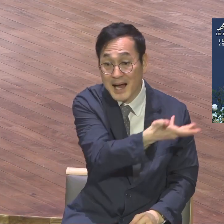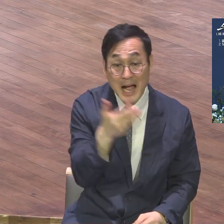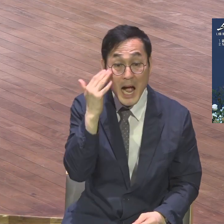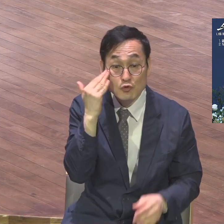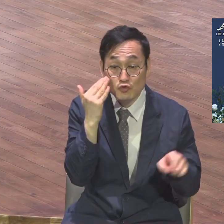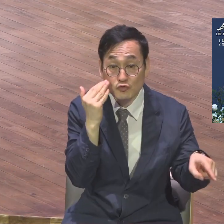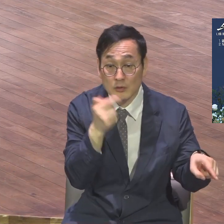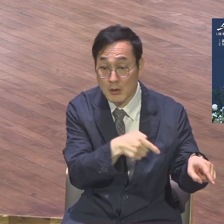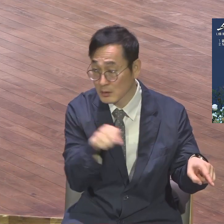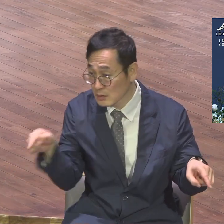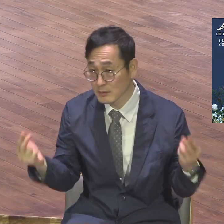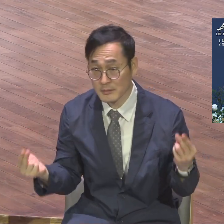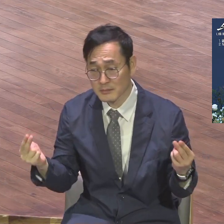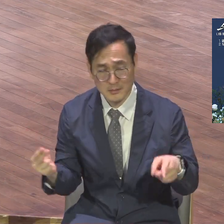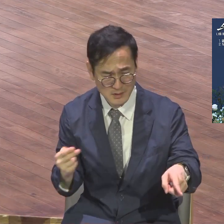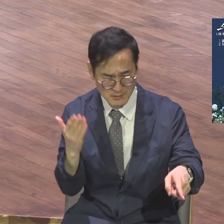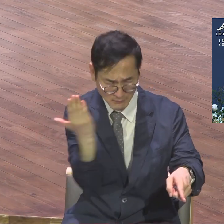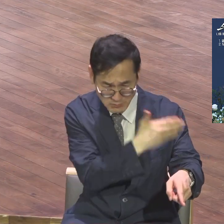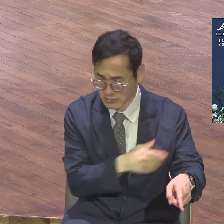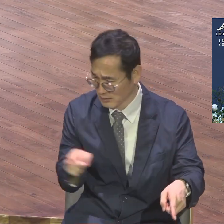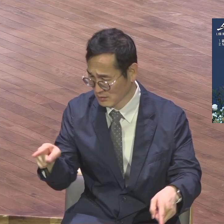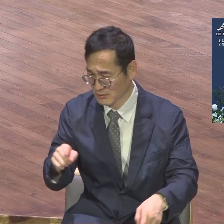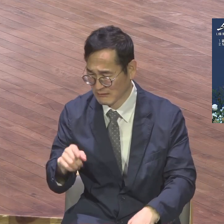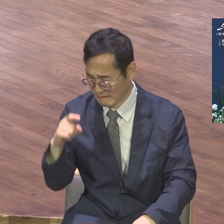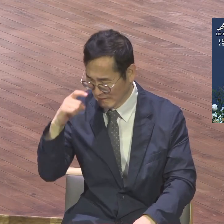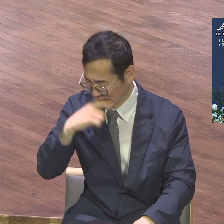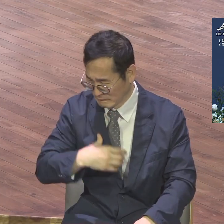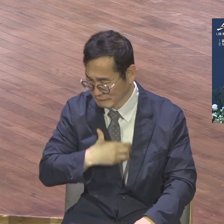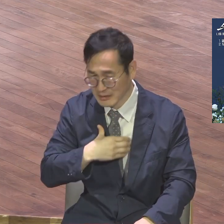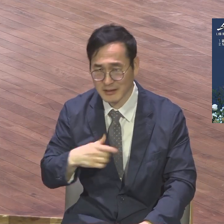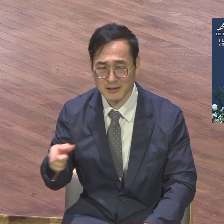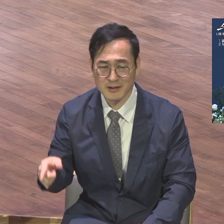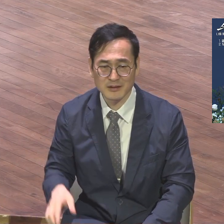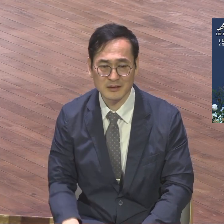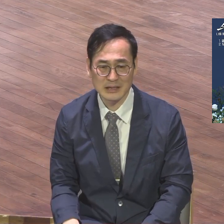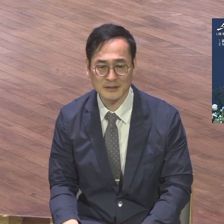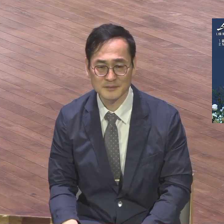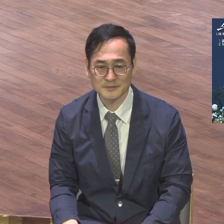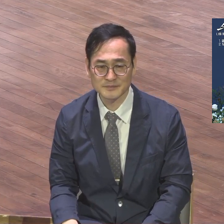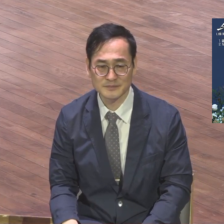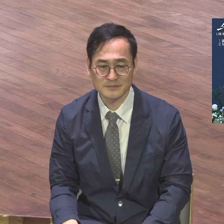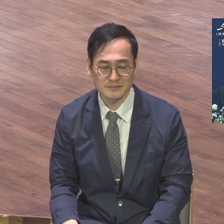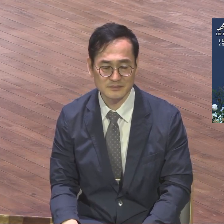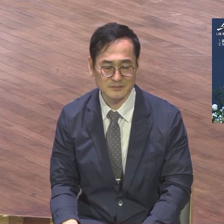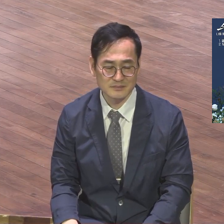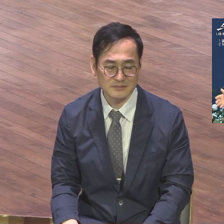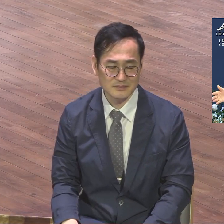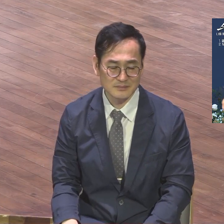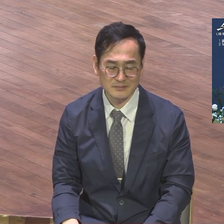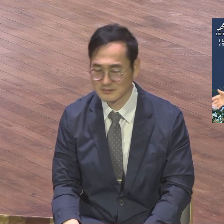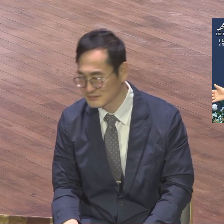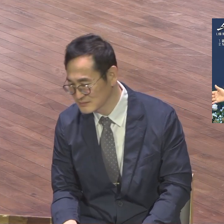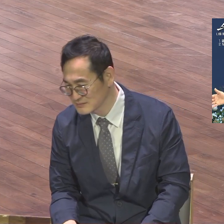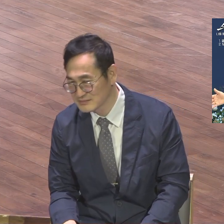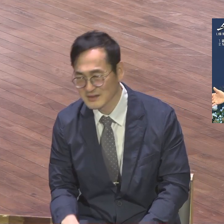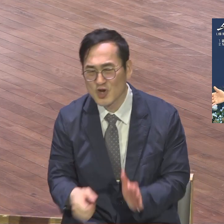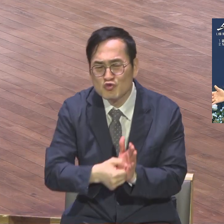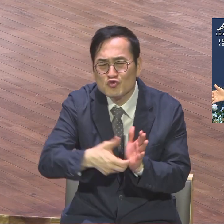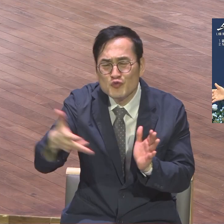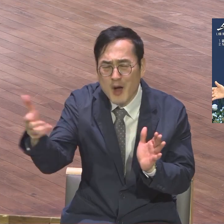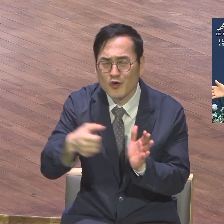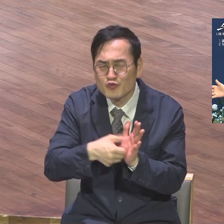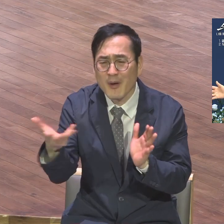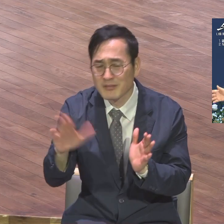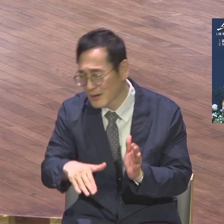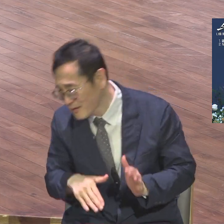됩니다. 우리 한강은 푸르잖아요. 한강의 반의 반밖에 안 됩니다. 세네강이 나 유명한 줄 알았더니 꼬랑물이야.